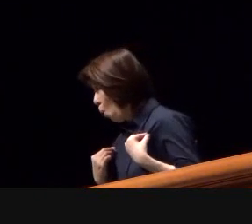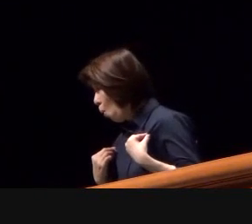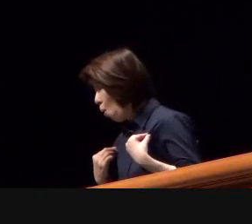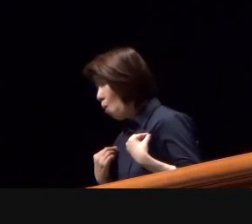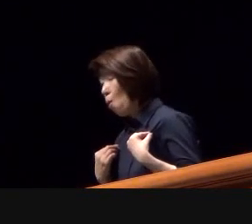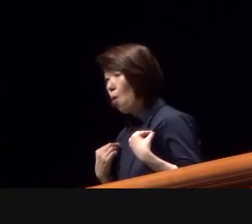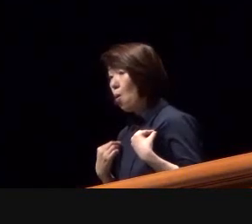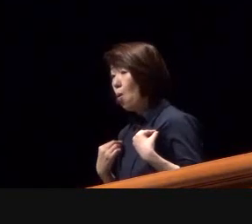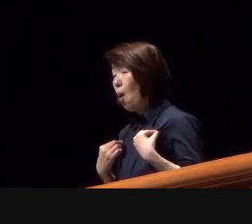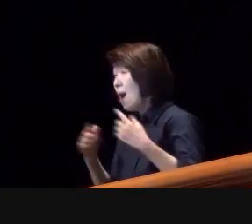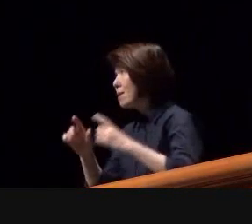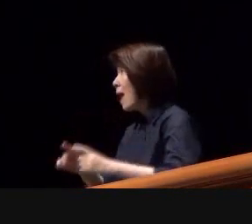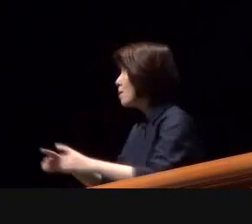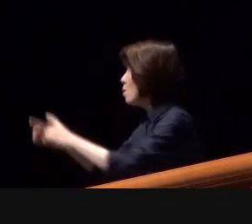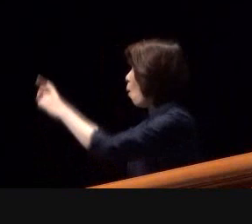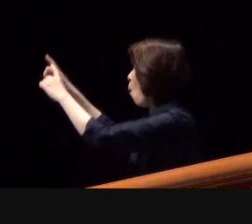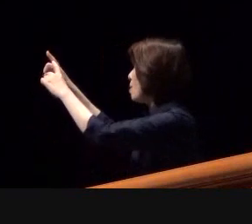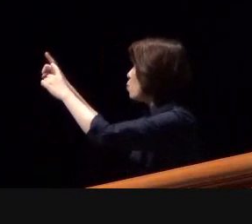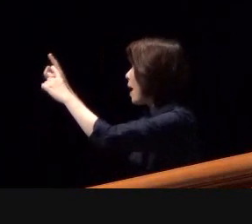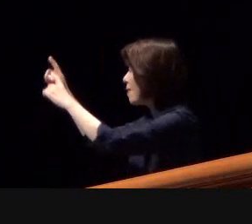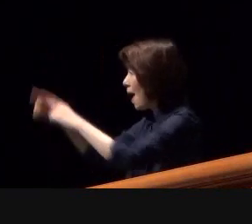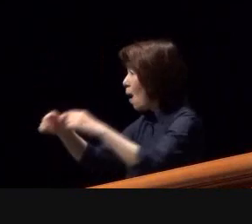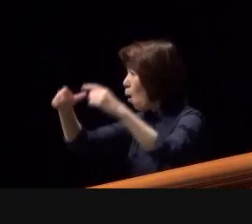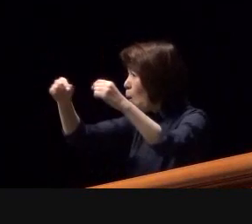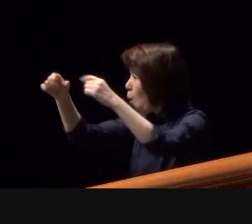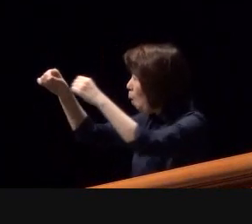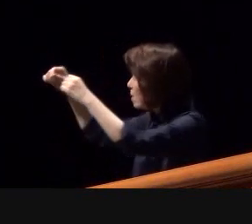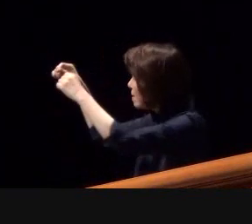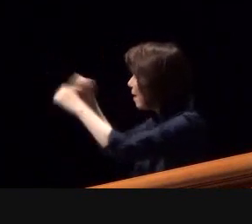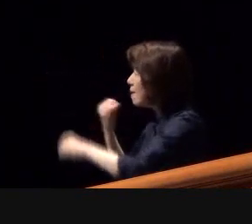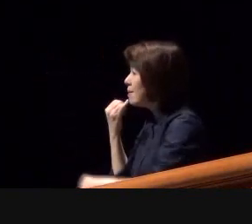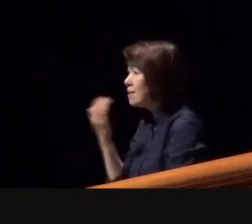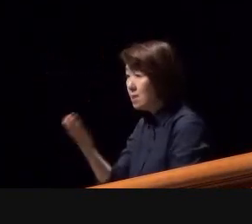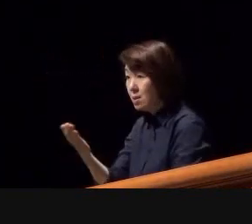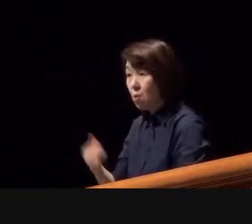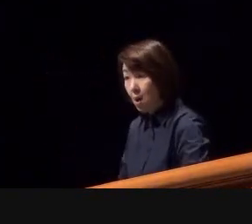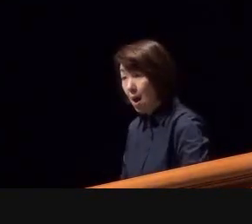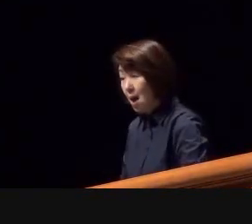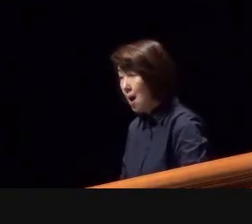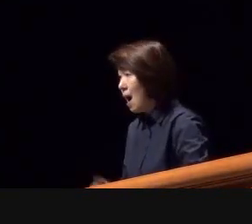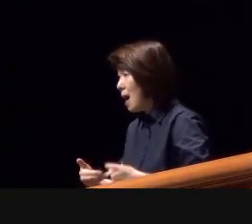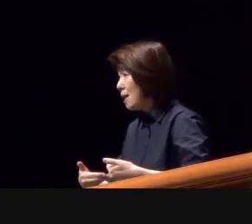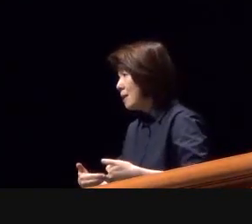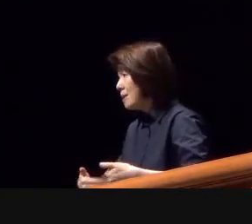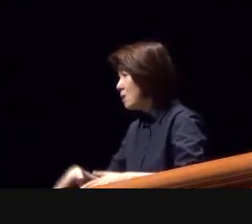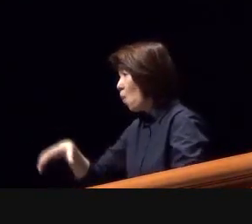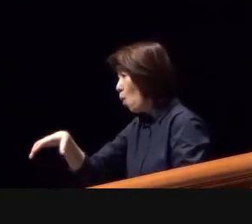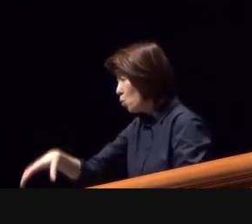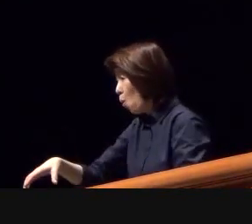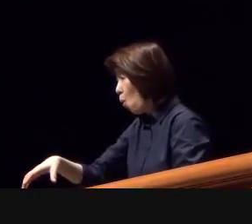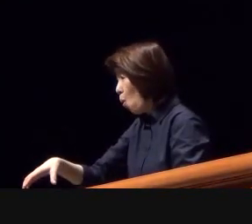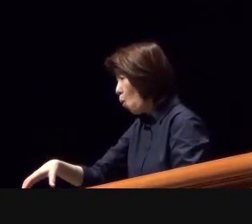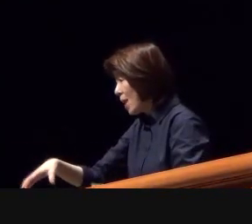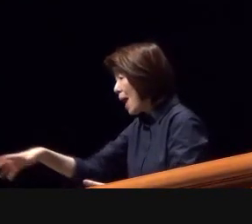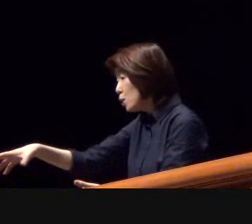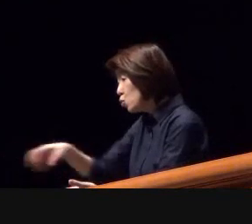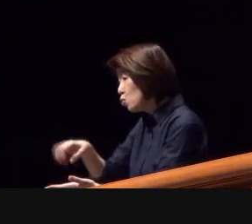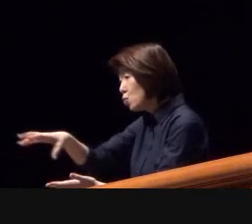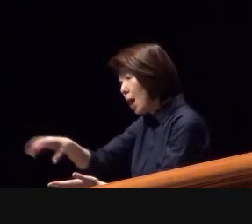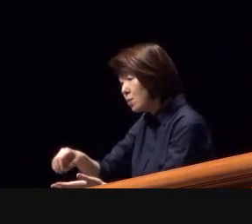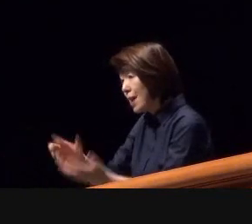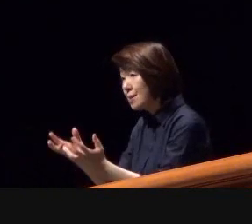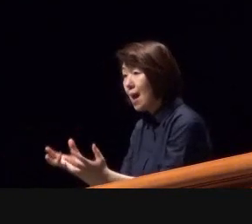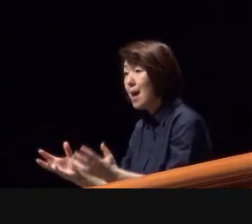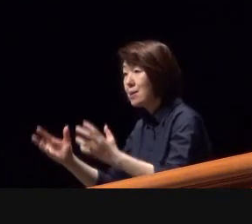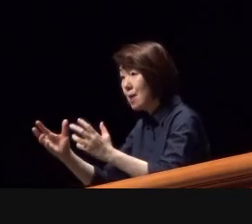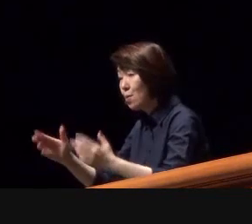太陽に向けて干していいのか、地元で収穫できた野菜をですね、子供た